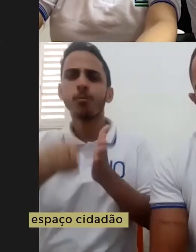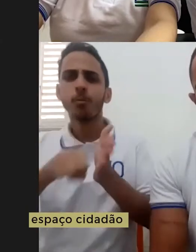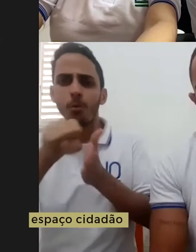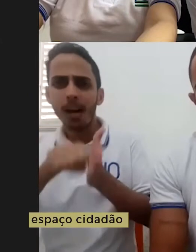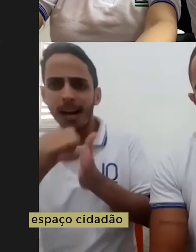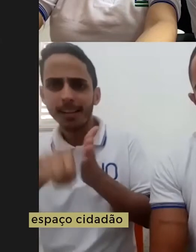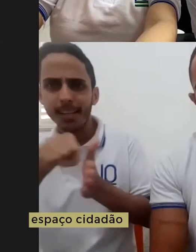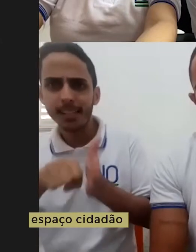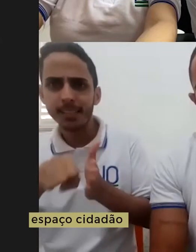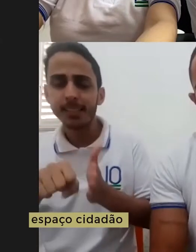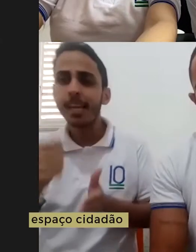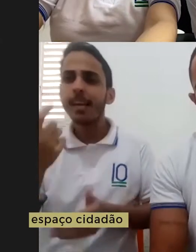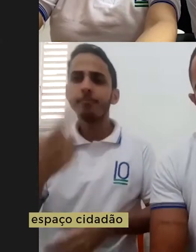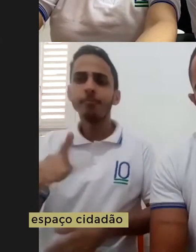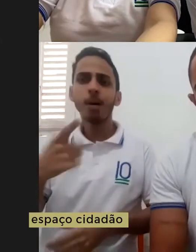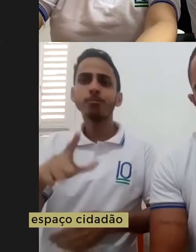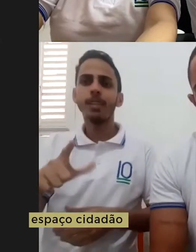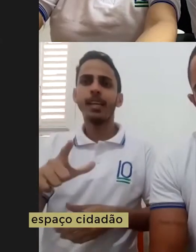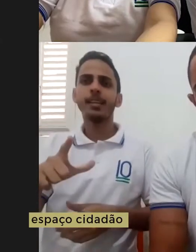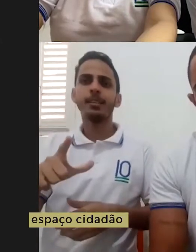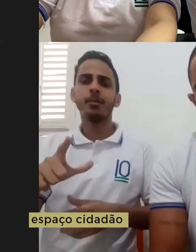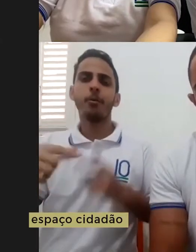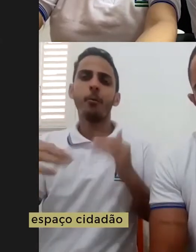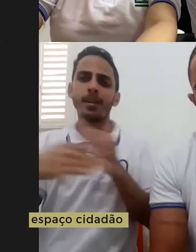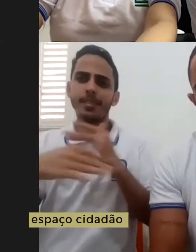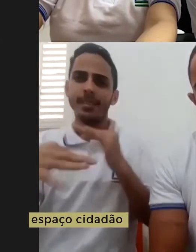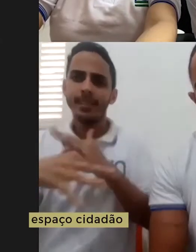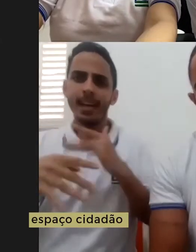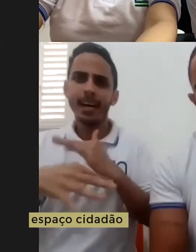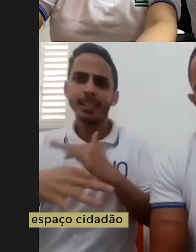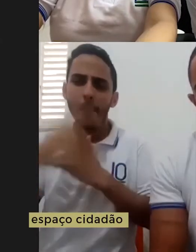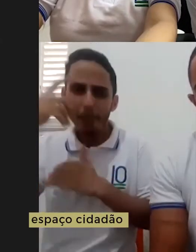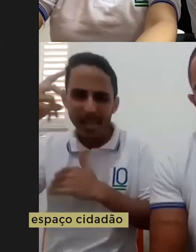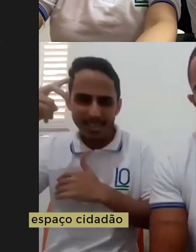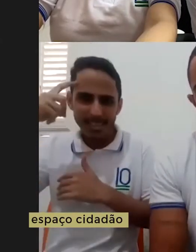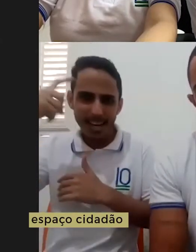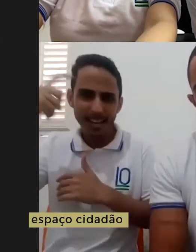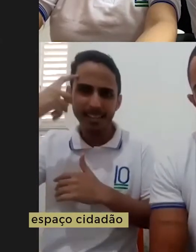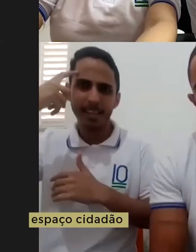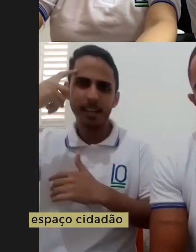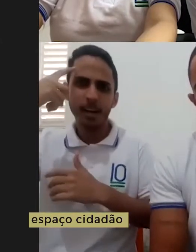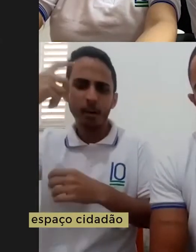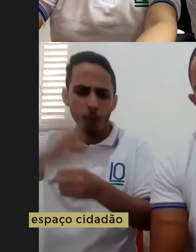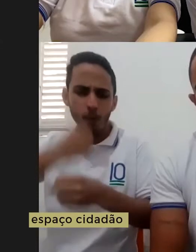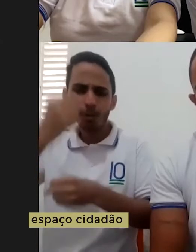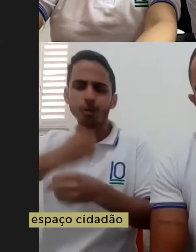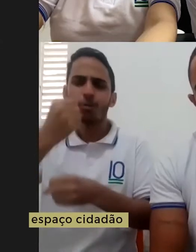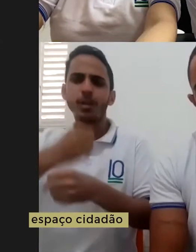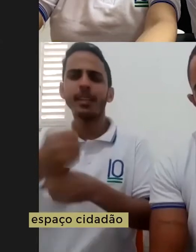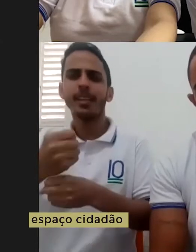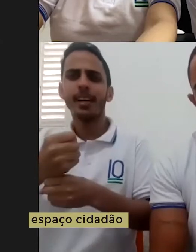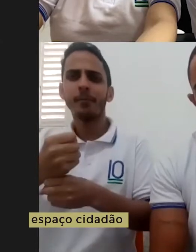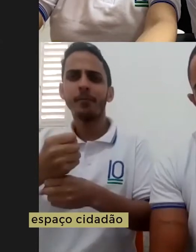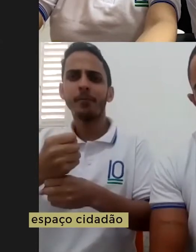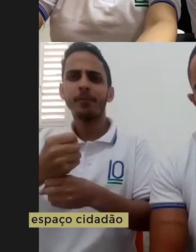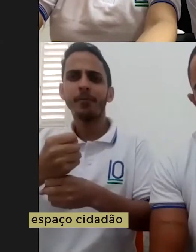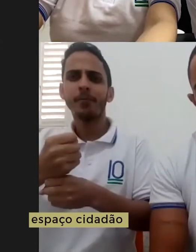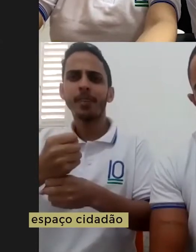cego, o cadeirante. Não tem uma cidade pensada,